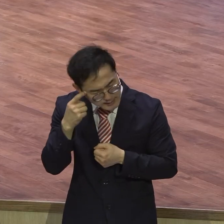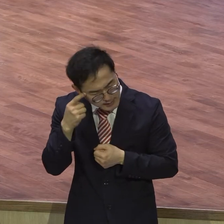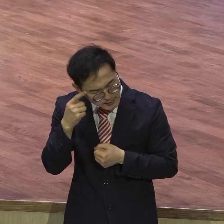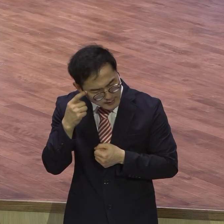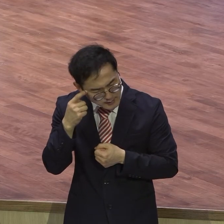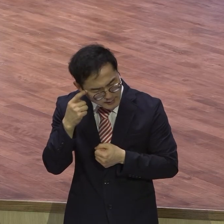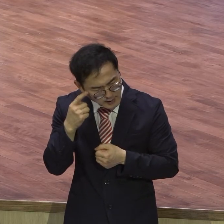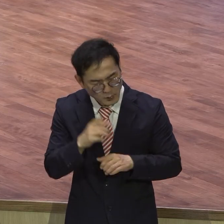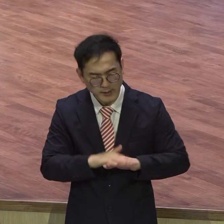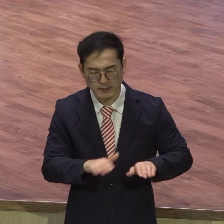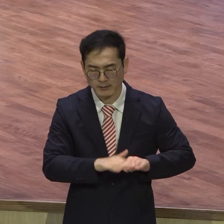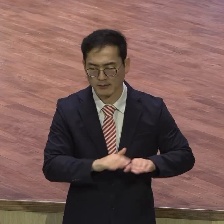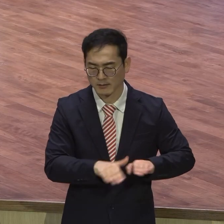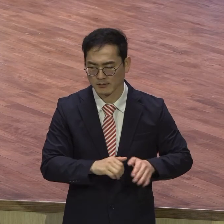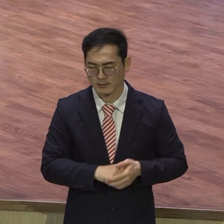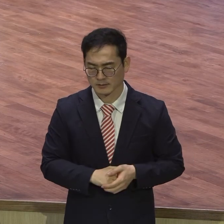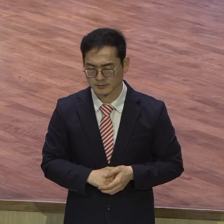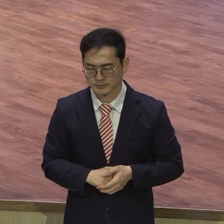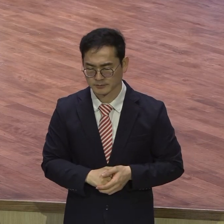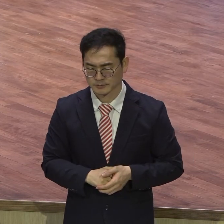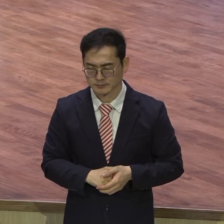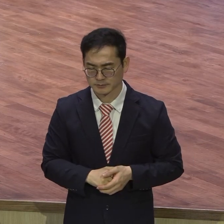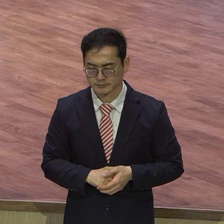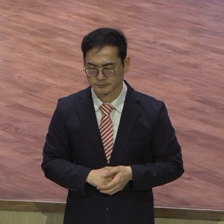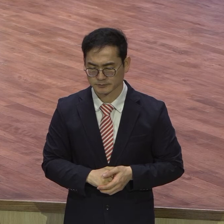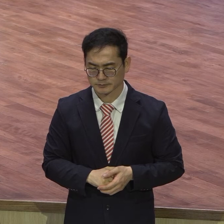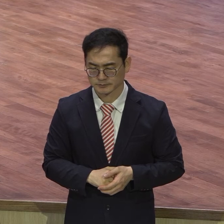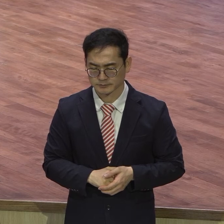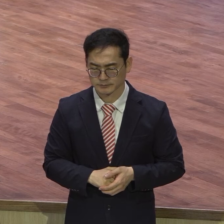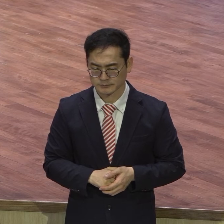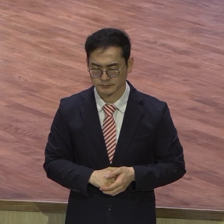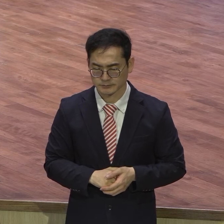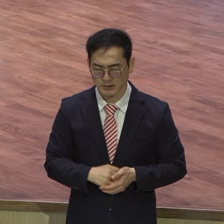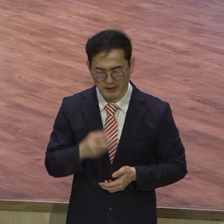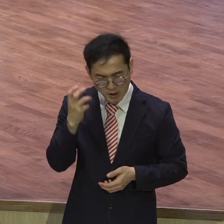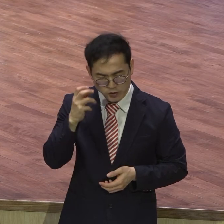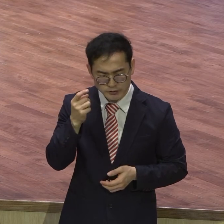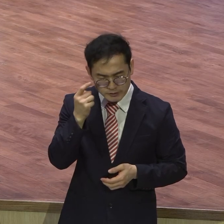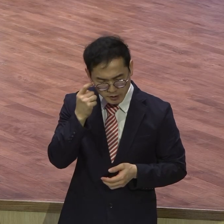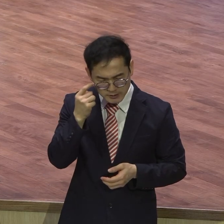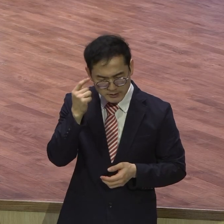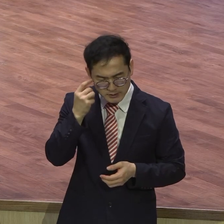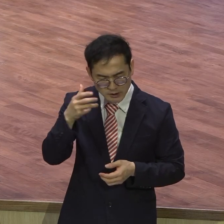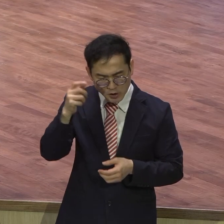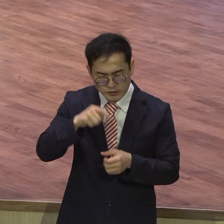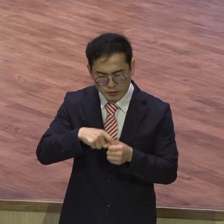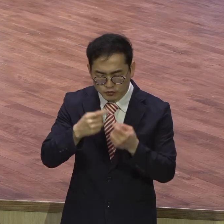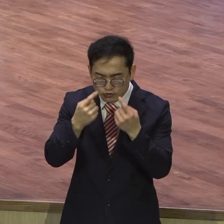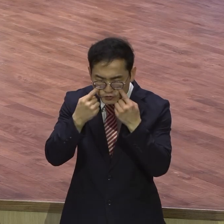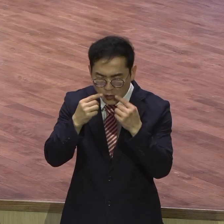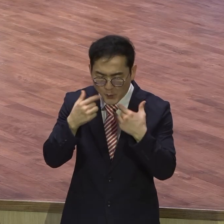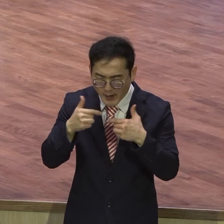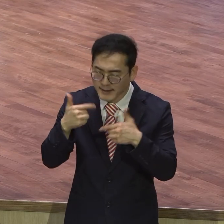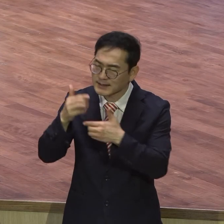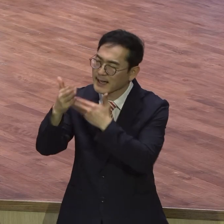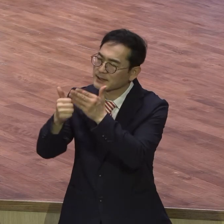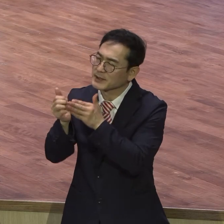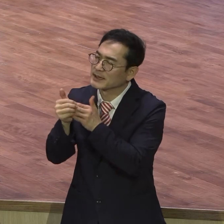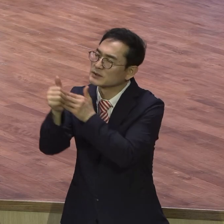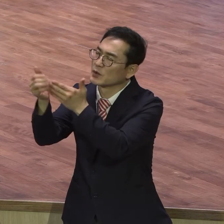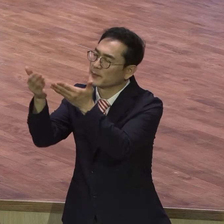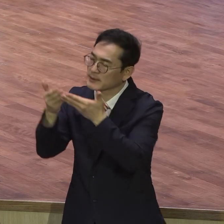참으로 결정해서 하나님의 인도받는 영적인 사람들을 다 되게 하야 주옵사사